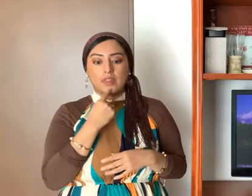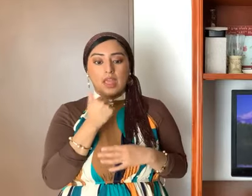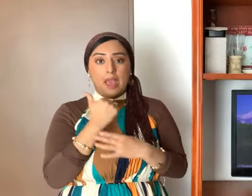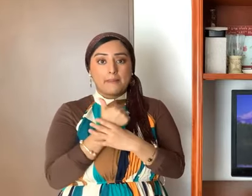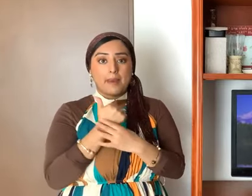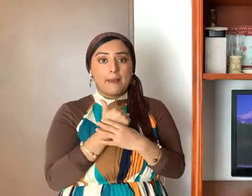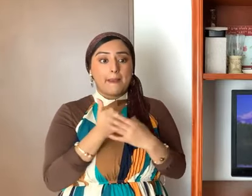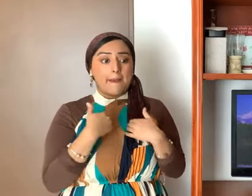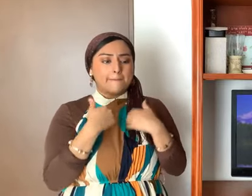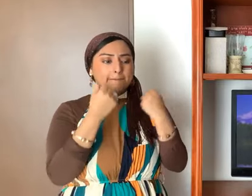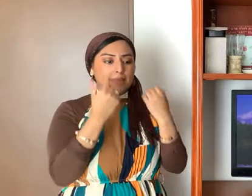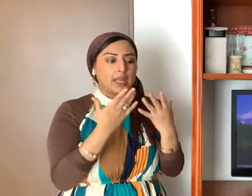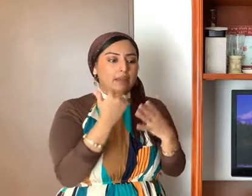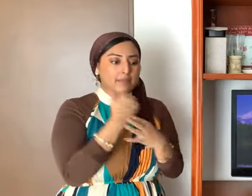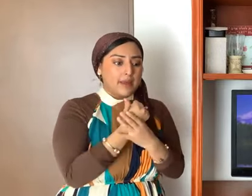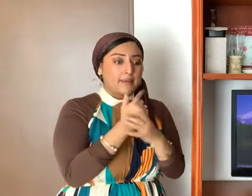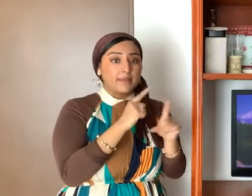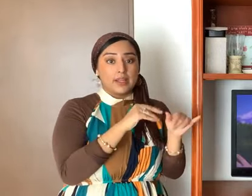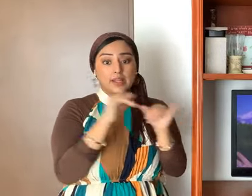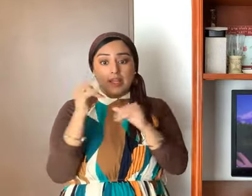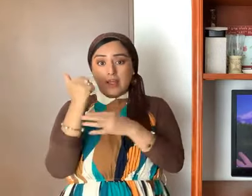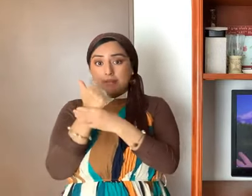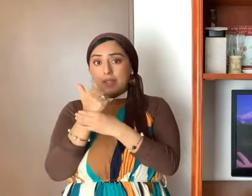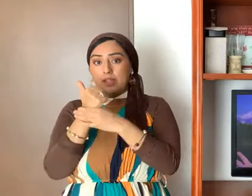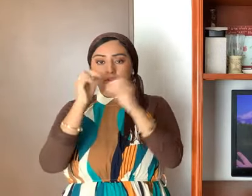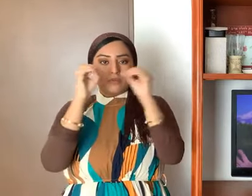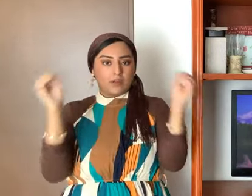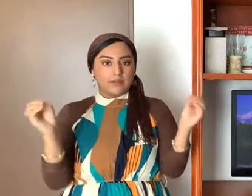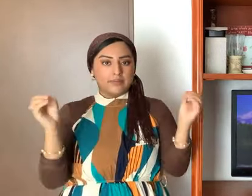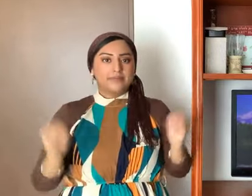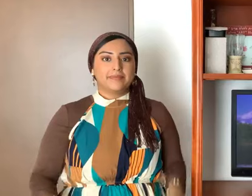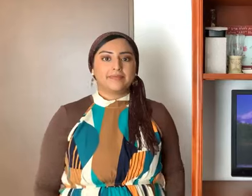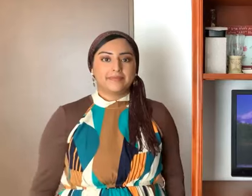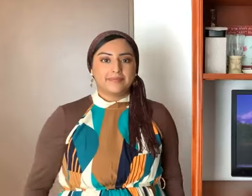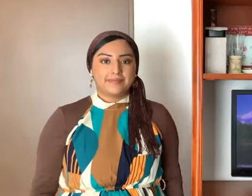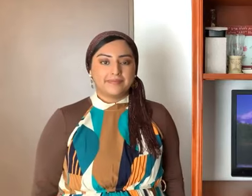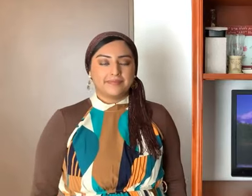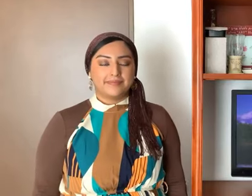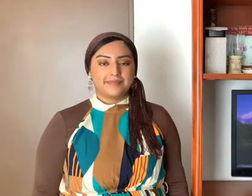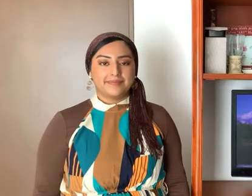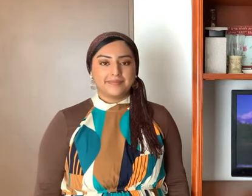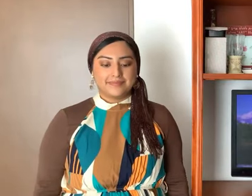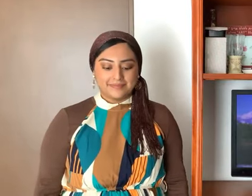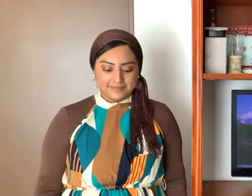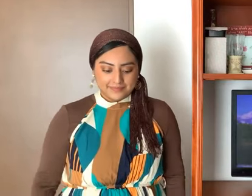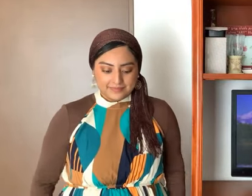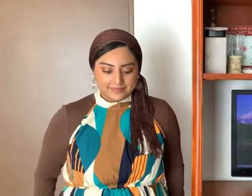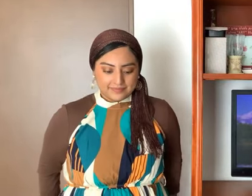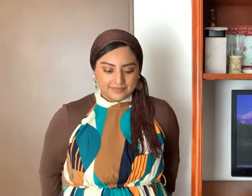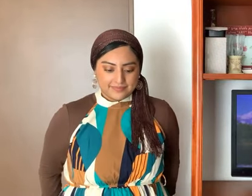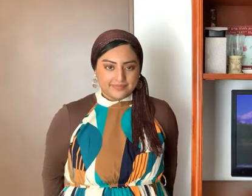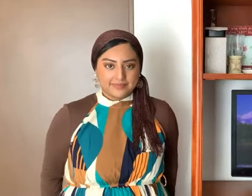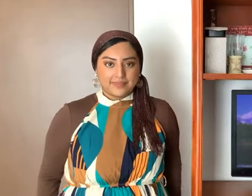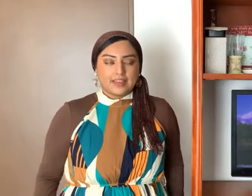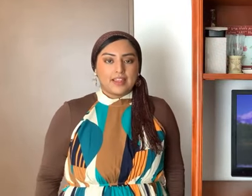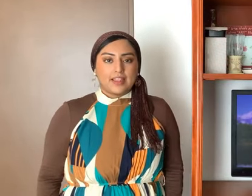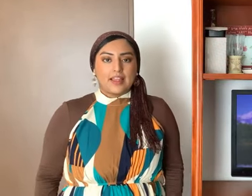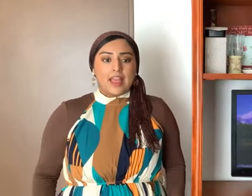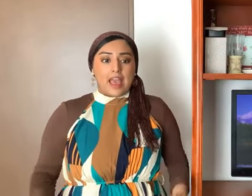habrán muchos Abrahames, pero como Abraham, no habrán. ¿Se lo entendieron? Sí, aleluya, están riendo. A ver otra